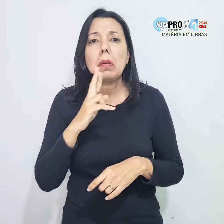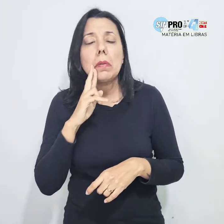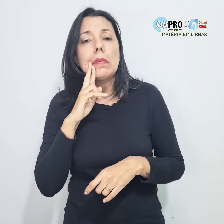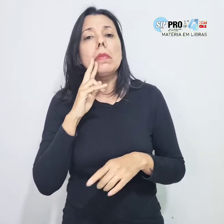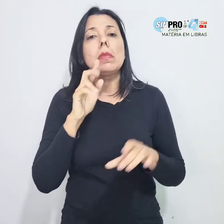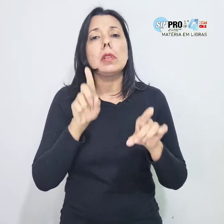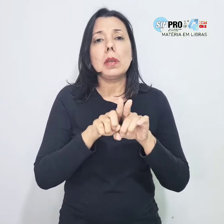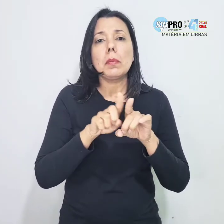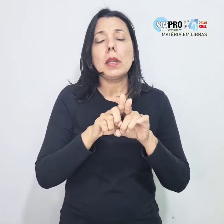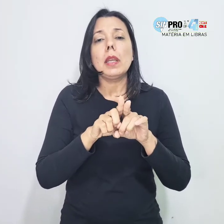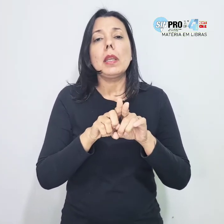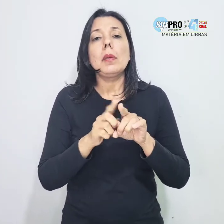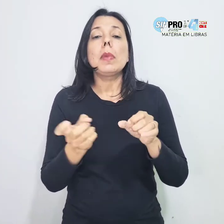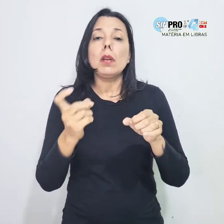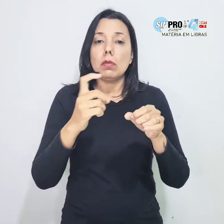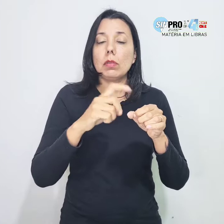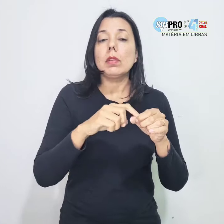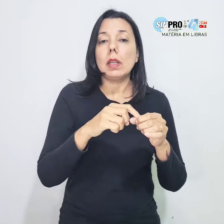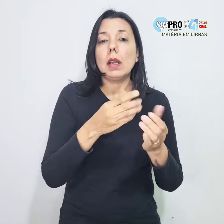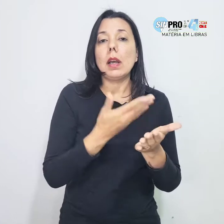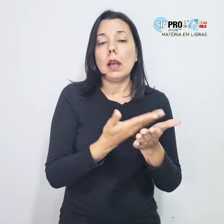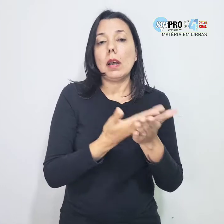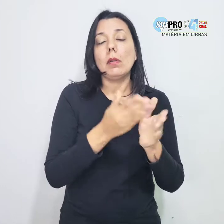como contrapartida para a reabertura das escolas.